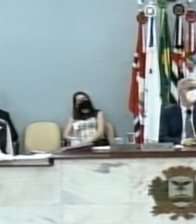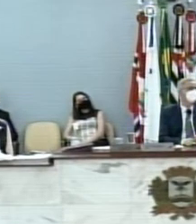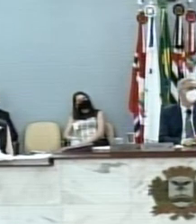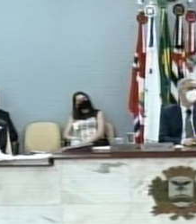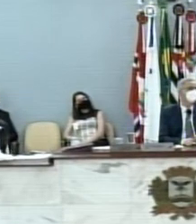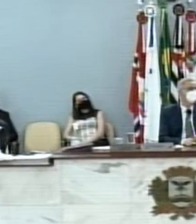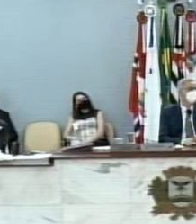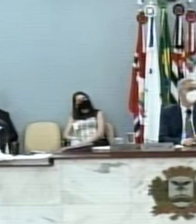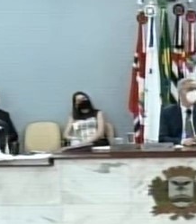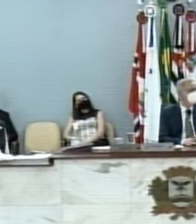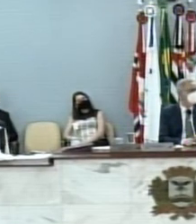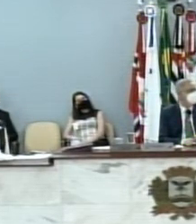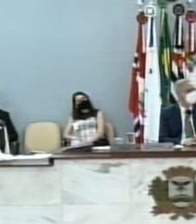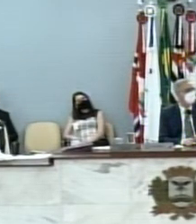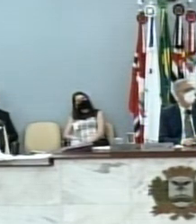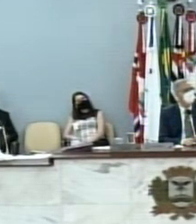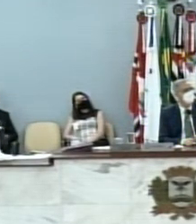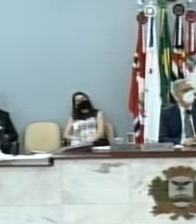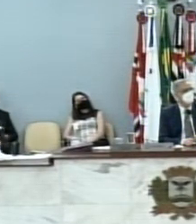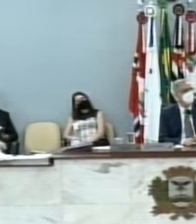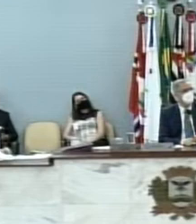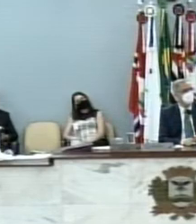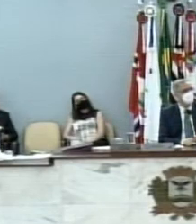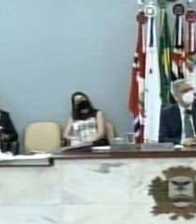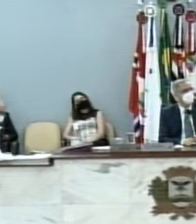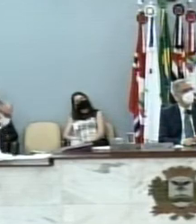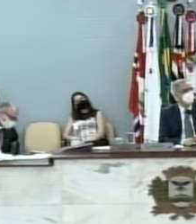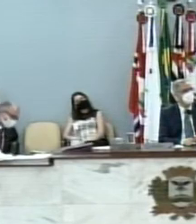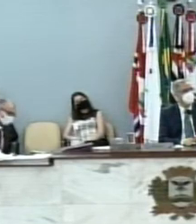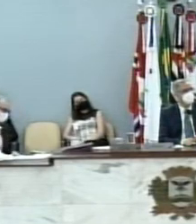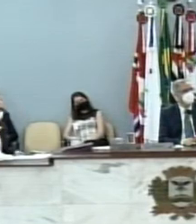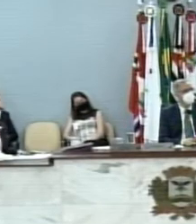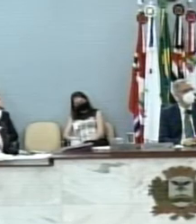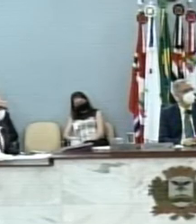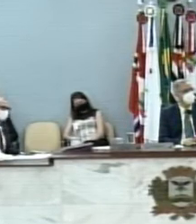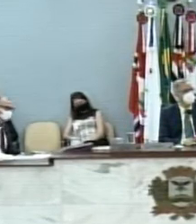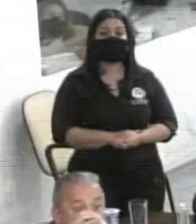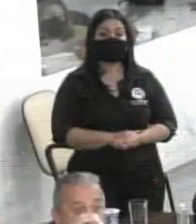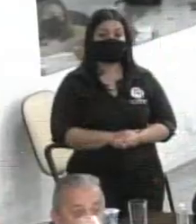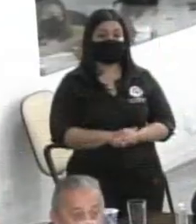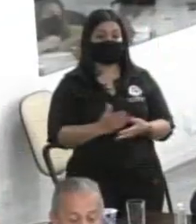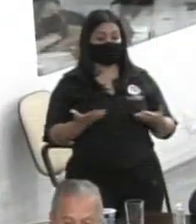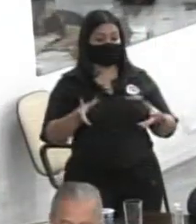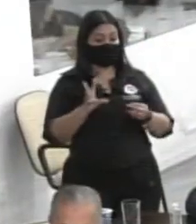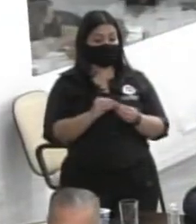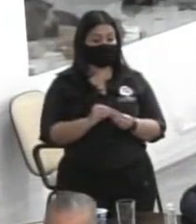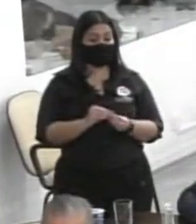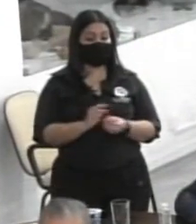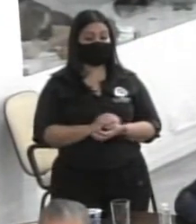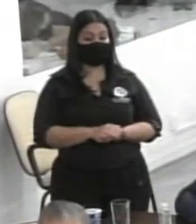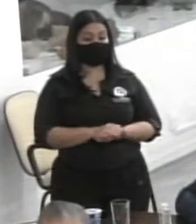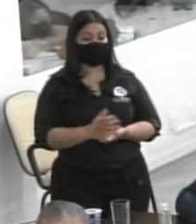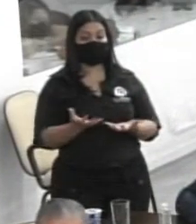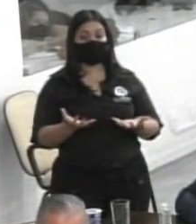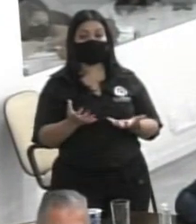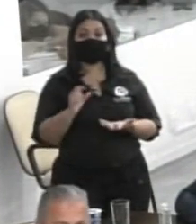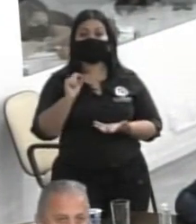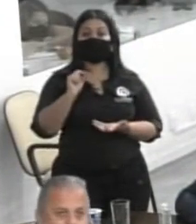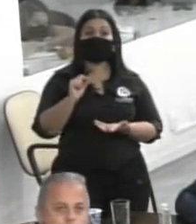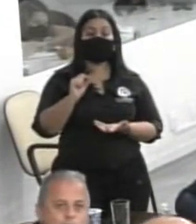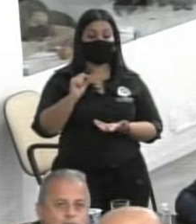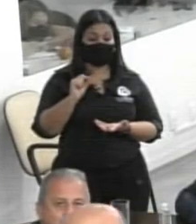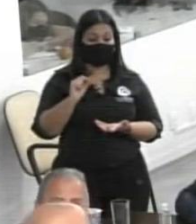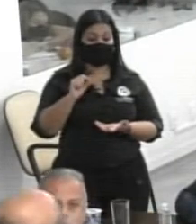Secretária, boa tarde. Quero agradecer a presença da senhora. Em resumo, só quero que a senhora confie no tempo de